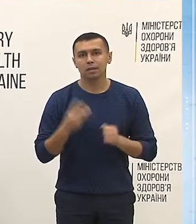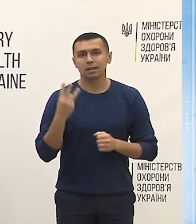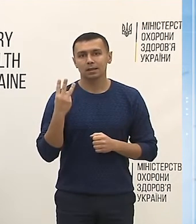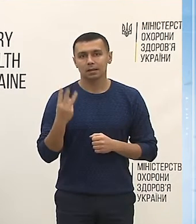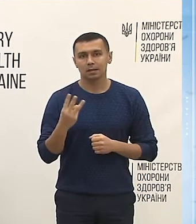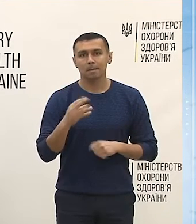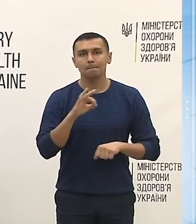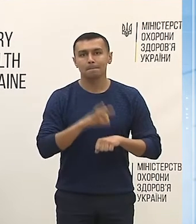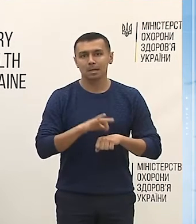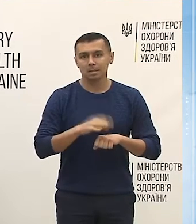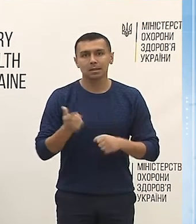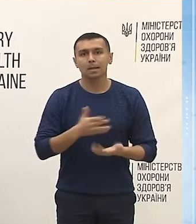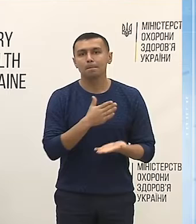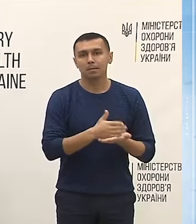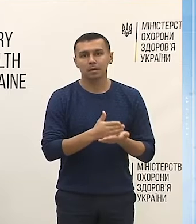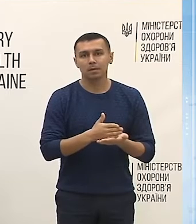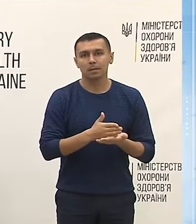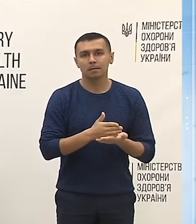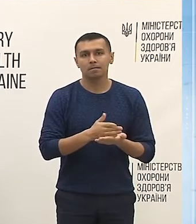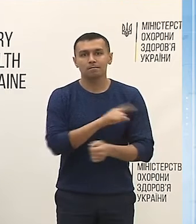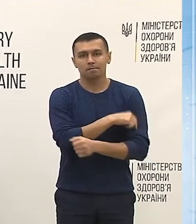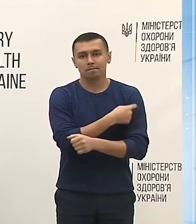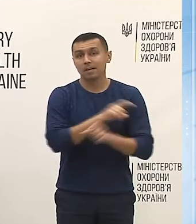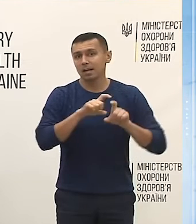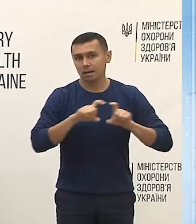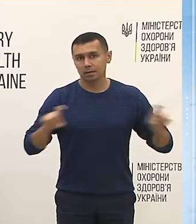393 пацієнта, які перебувають безпосередньо в лікарнях.